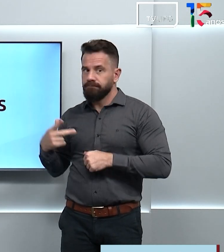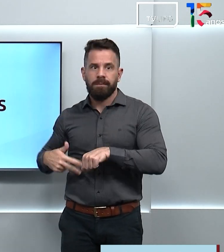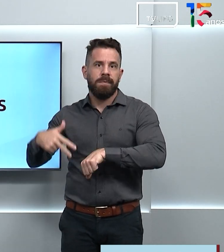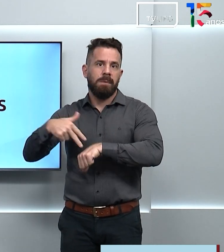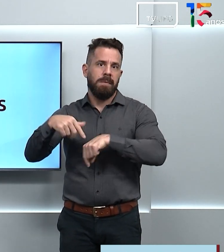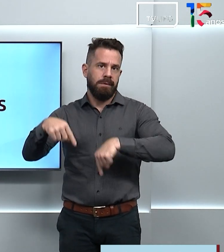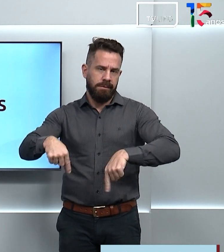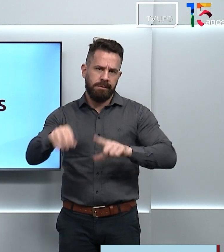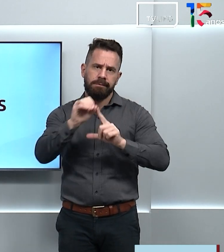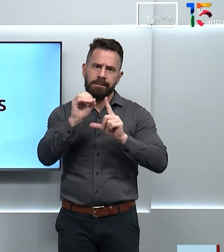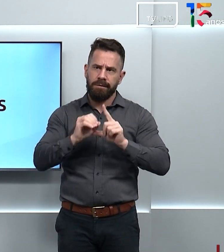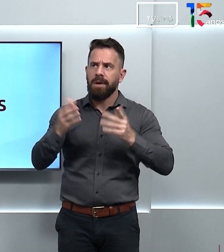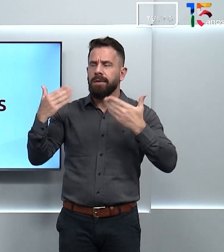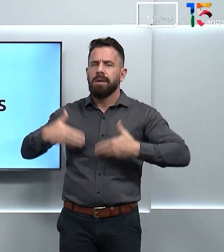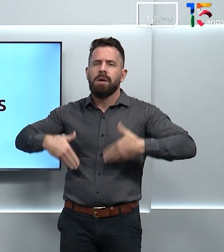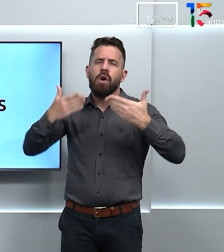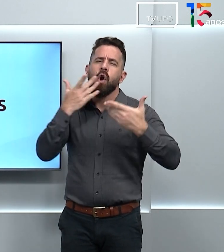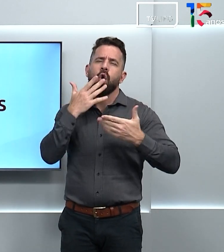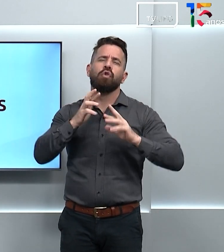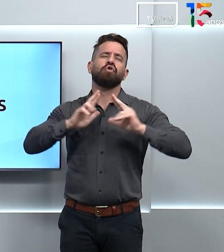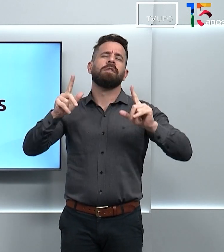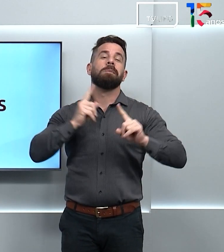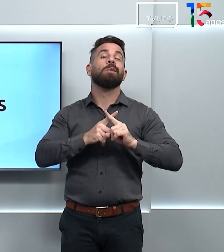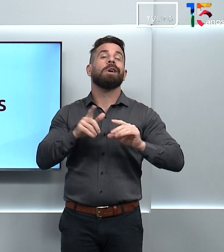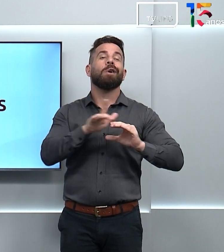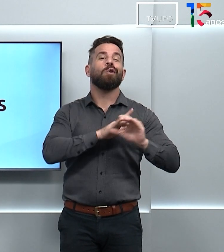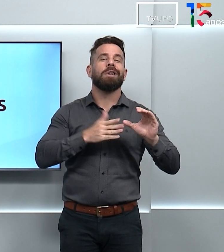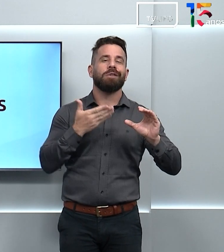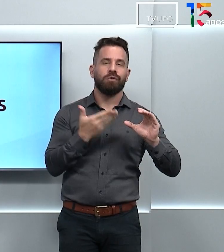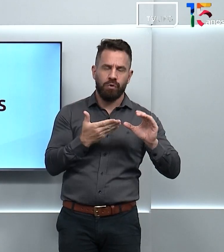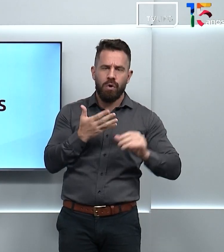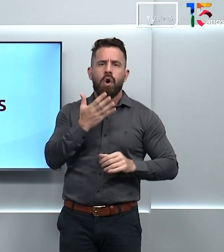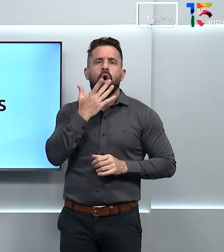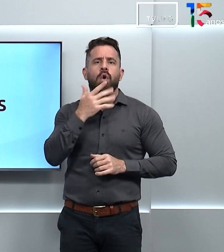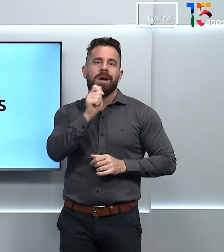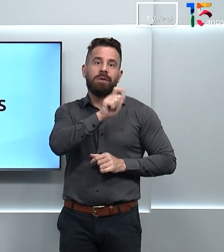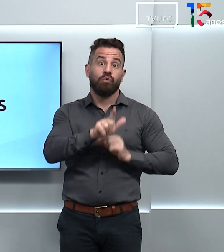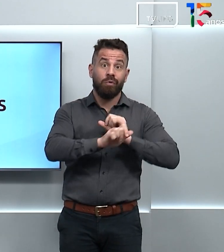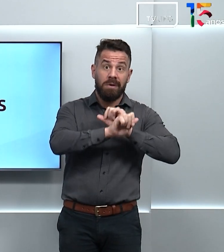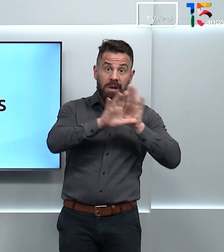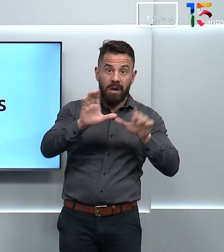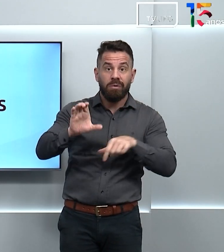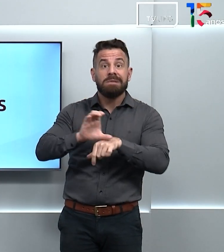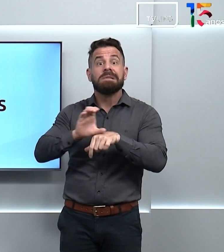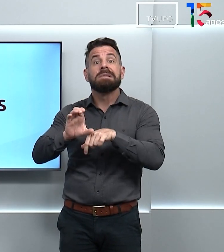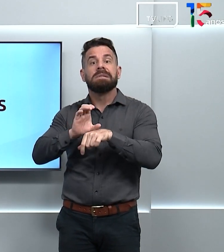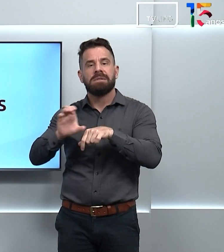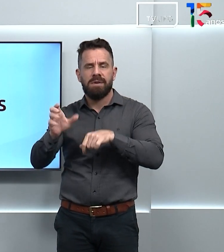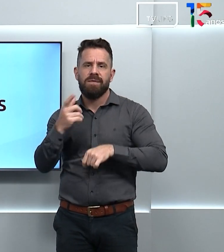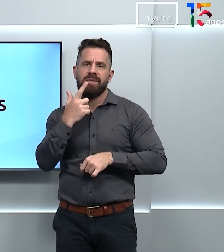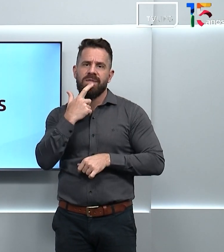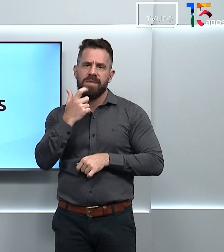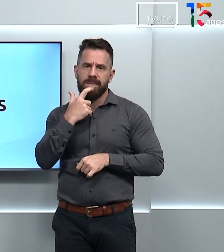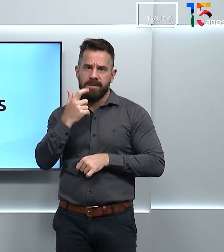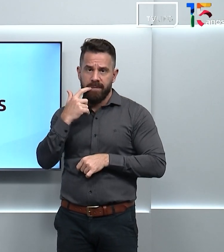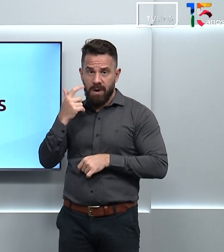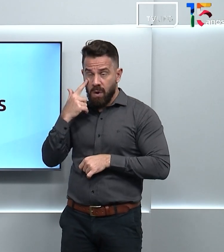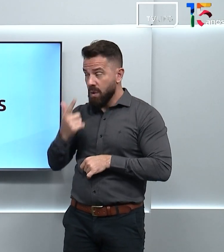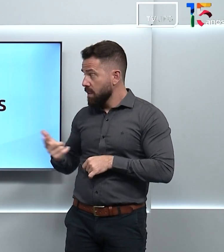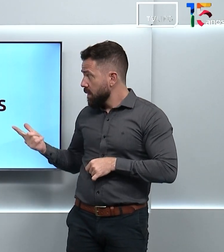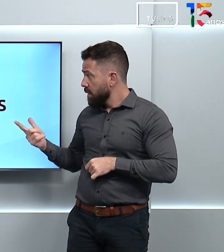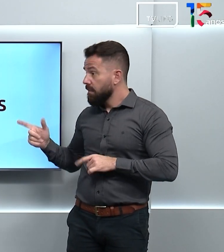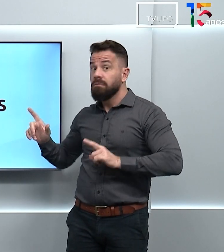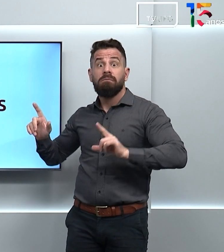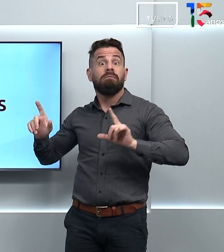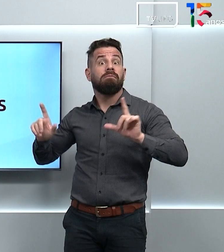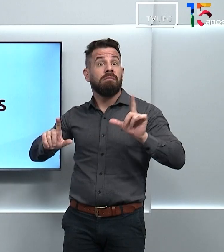de pé no estúdio e atrás está o cenário do Conexões, em tom de azul claro, cinza e vermelho. Também há uma tela bem no centro,